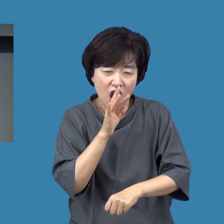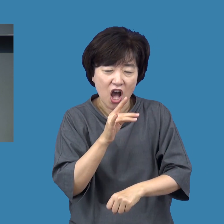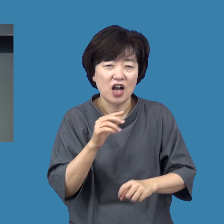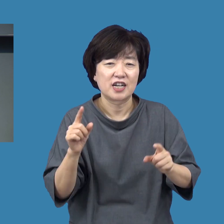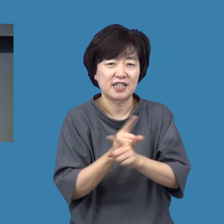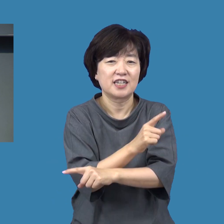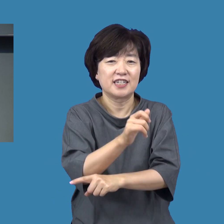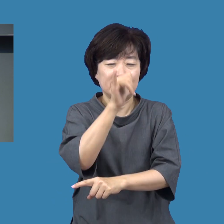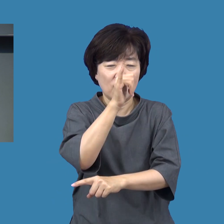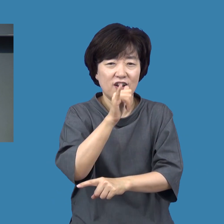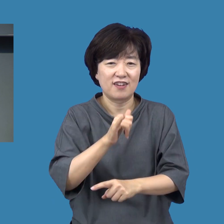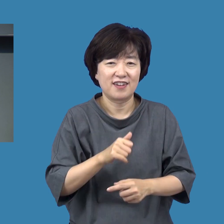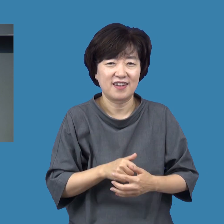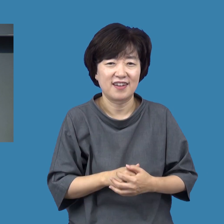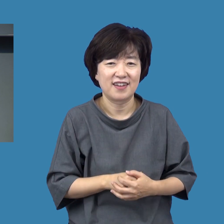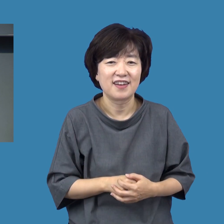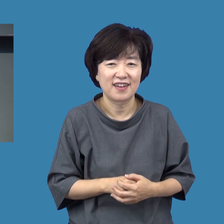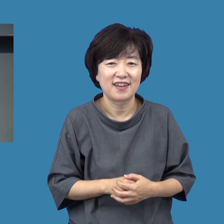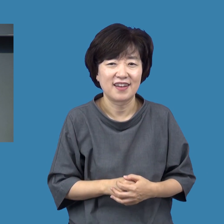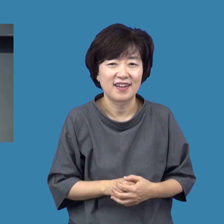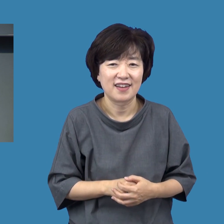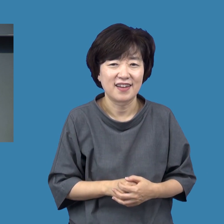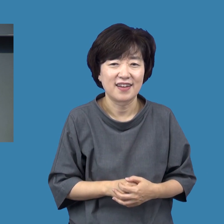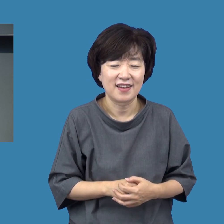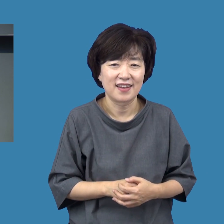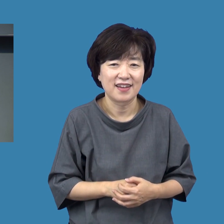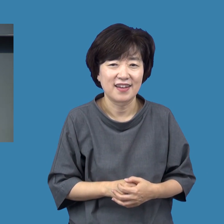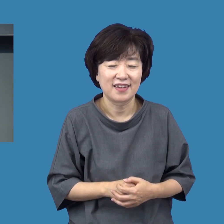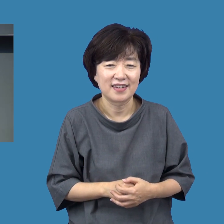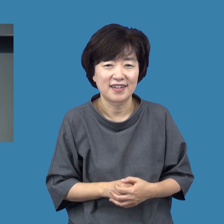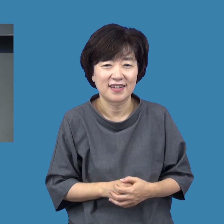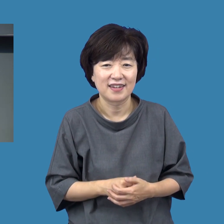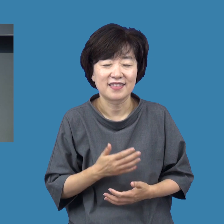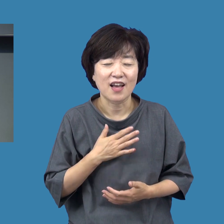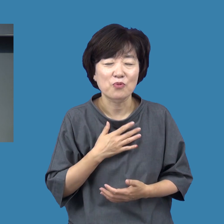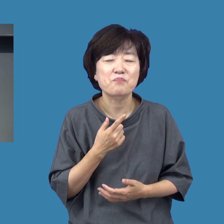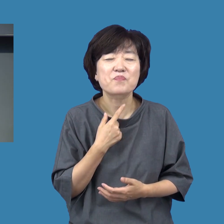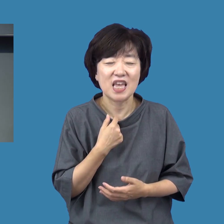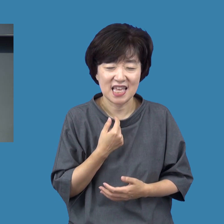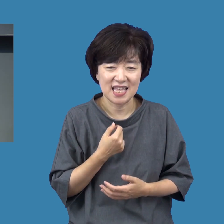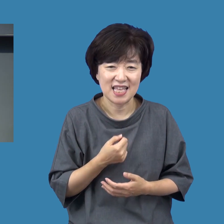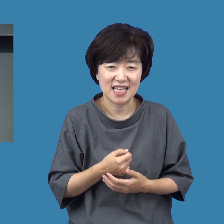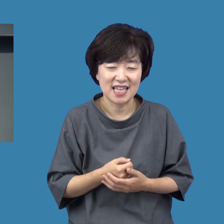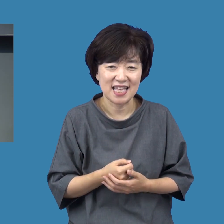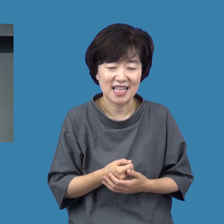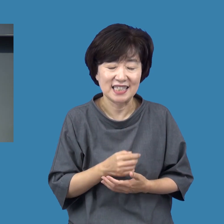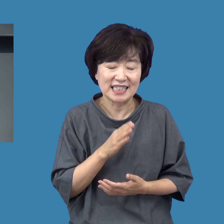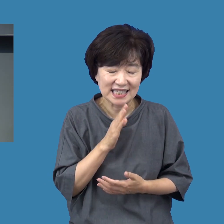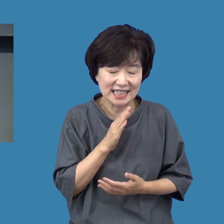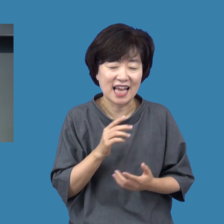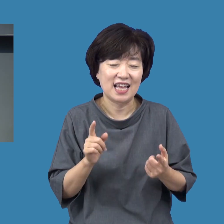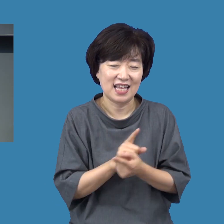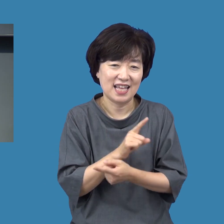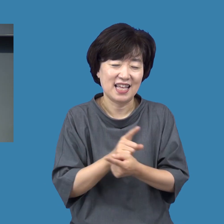있어. 그러니까 이건 저희도 해본 거예요. 차이가 생기더라고 사람들한테.